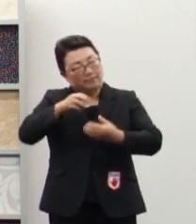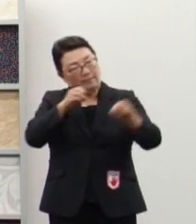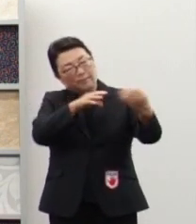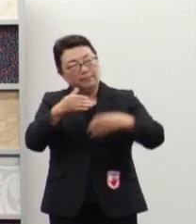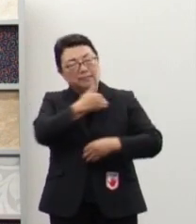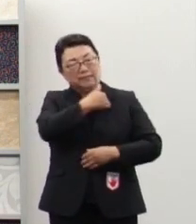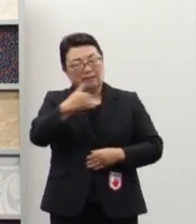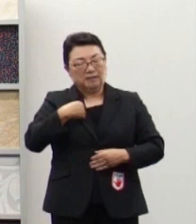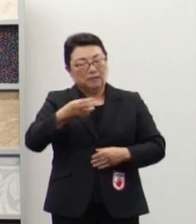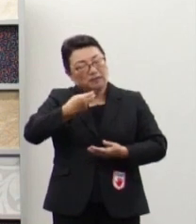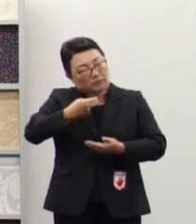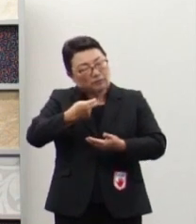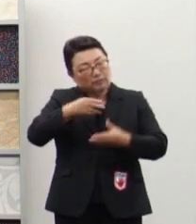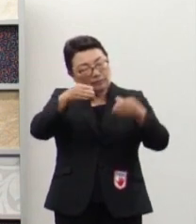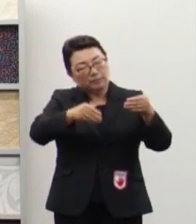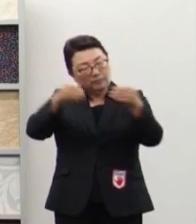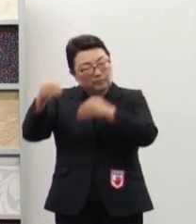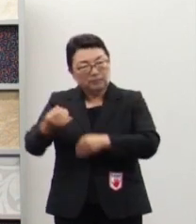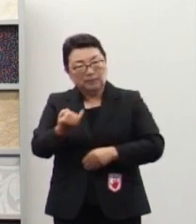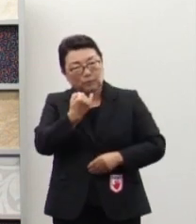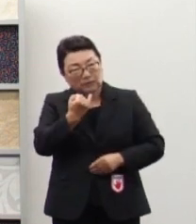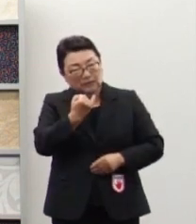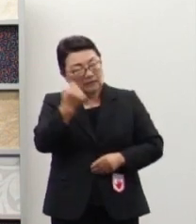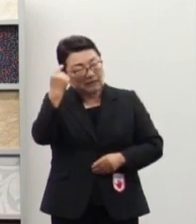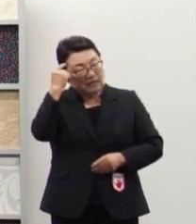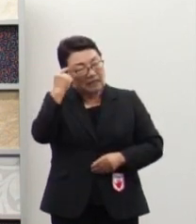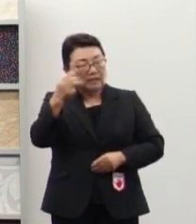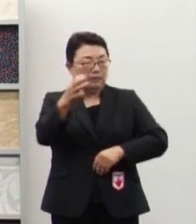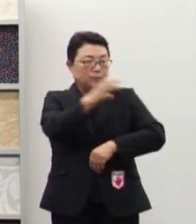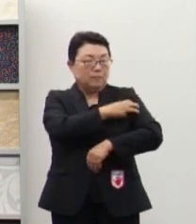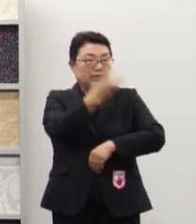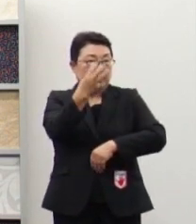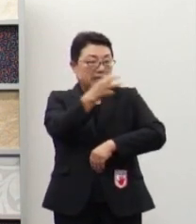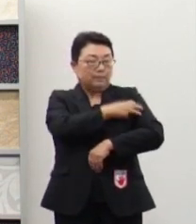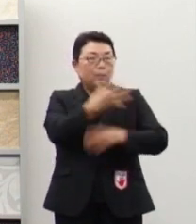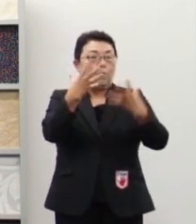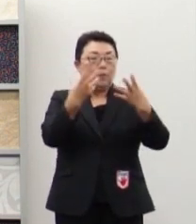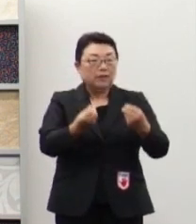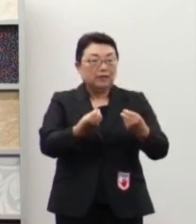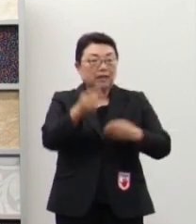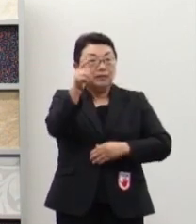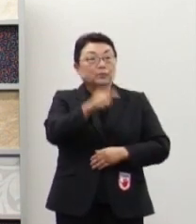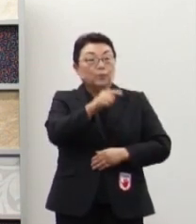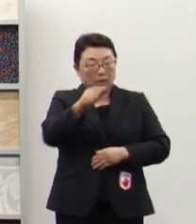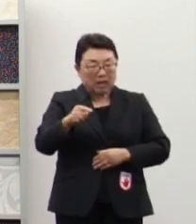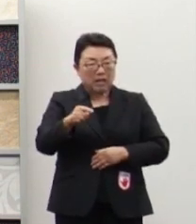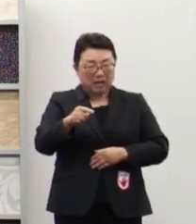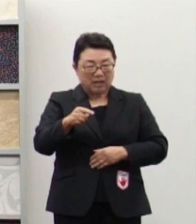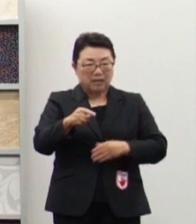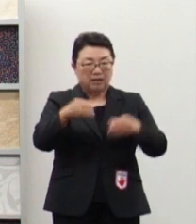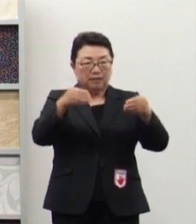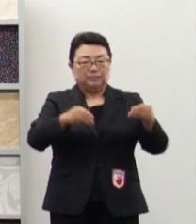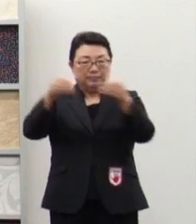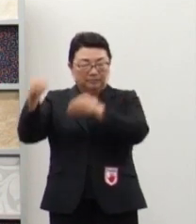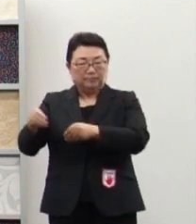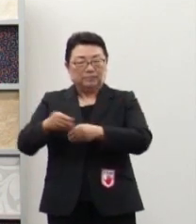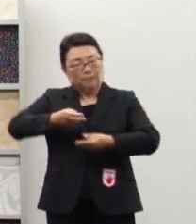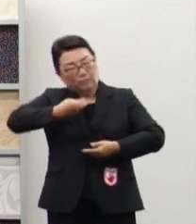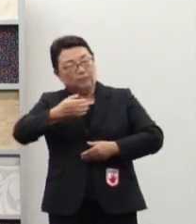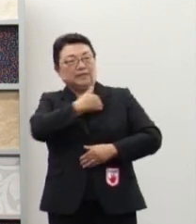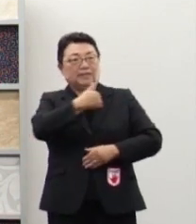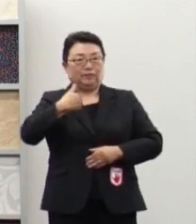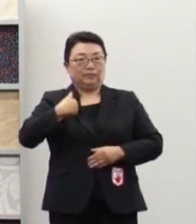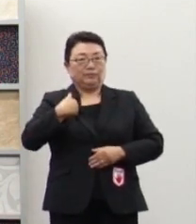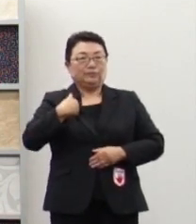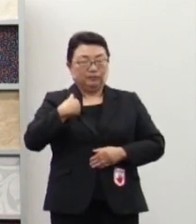る状況にあるというふうにお考えですかね。私はワクチン3回目接種を終えた人はある程度制限なくもう飲食できる、 はい、おっしゃる